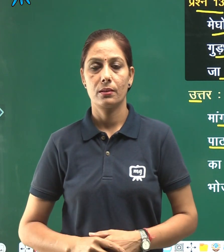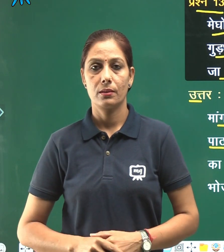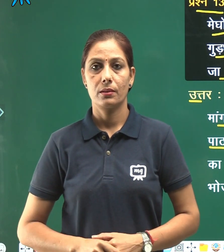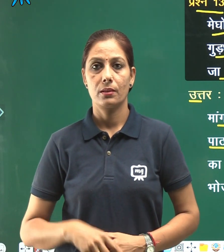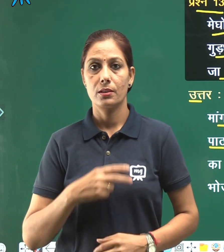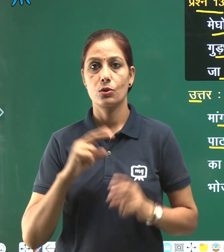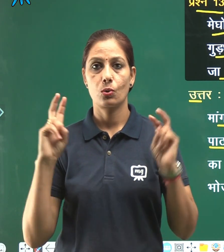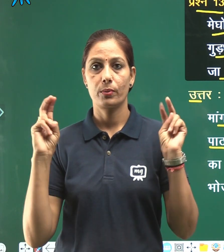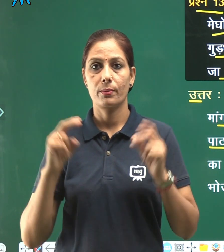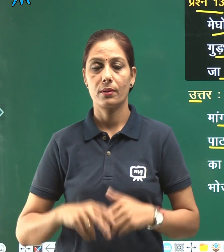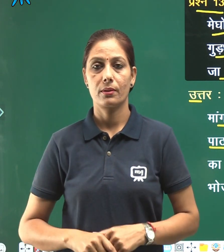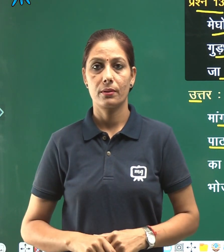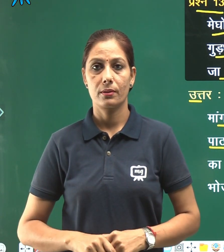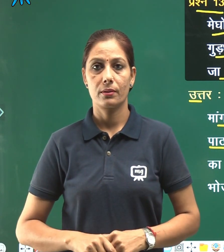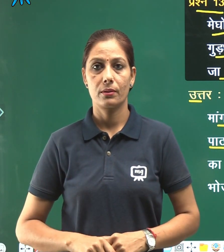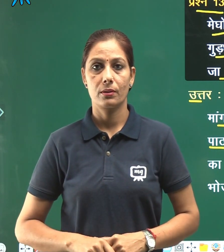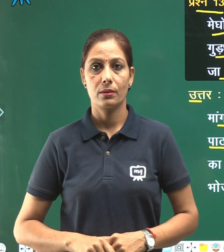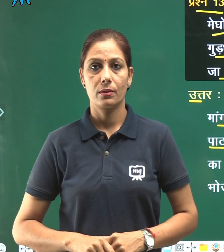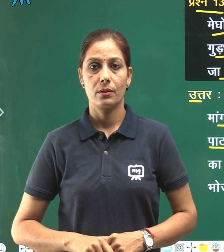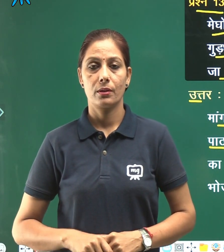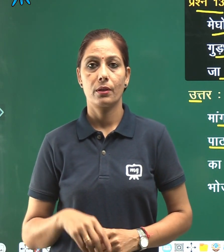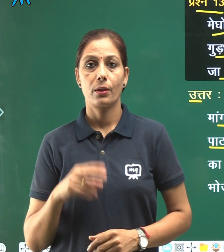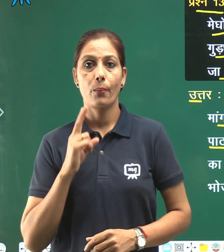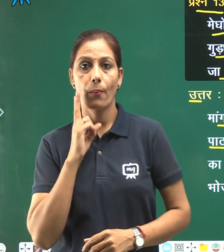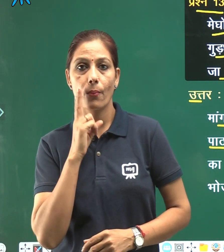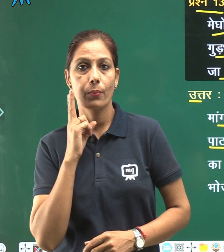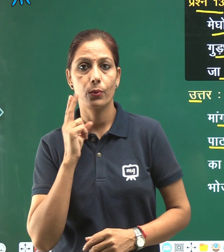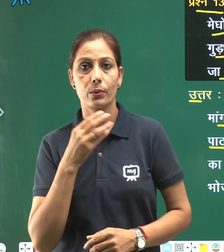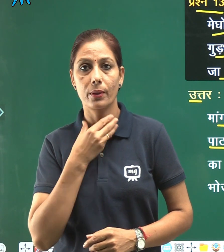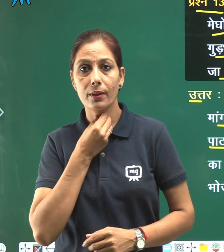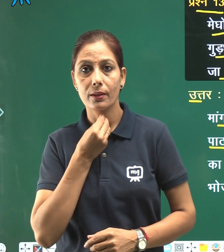इस पाठ में गुड़धानी